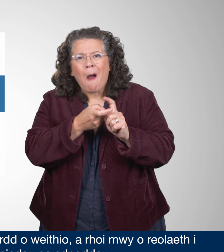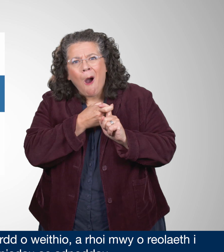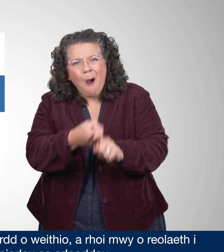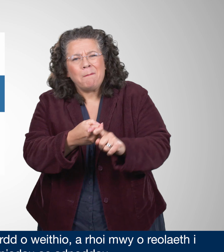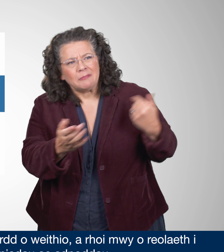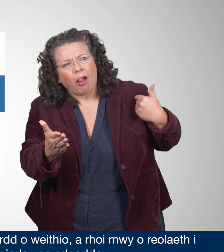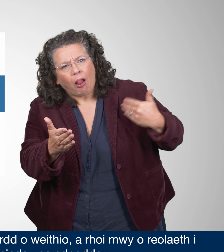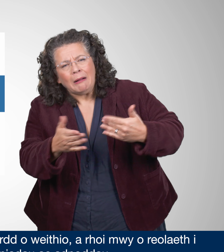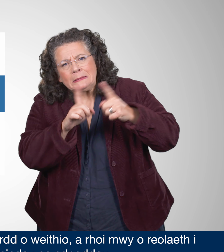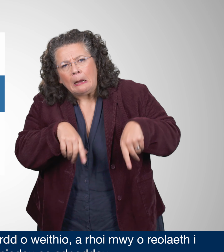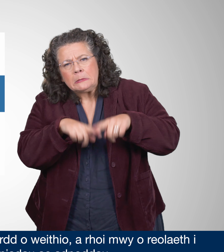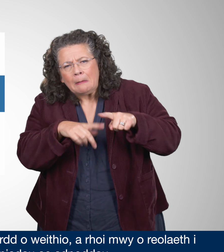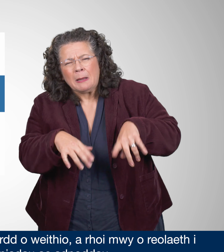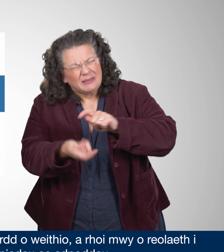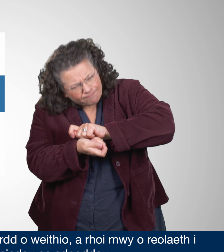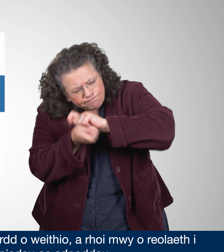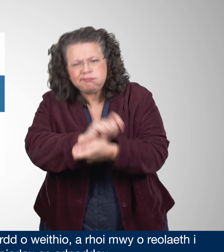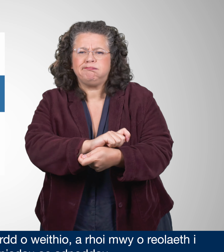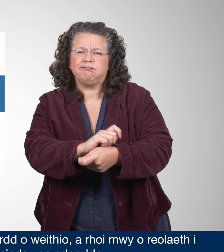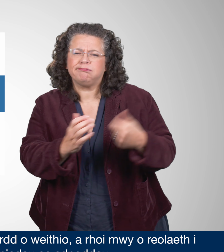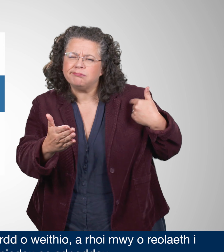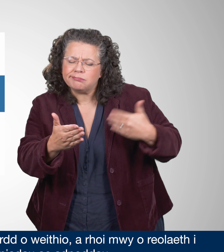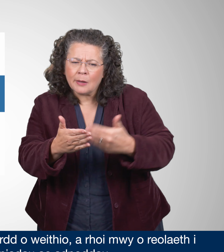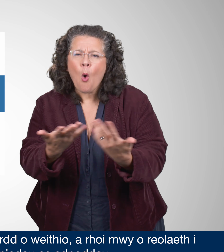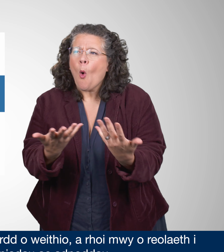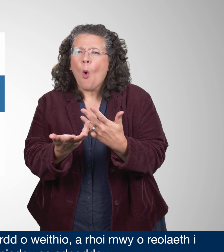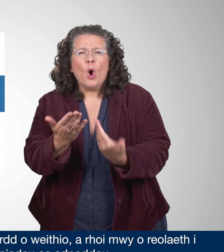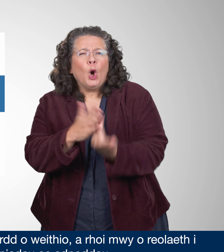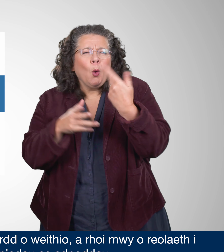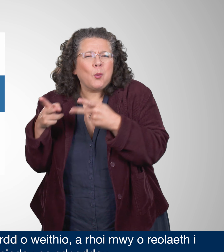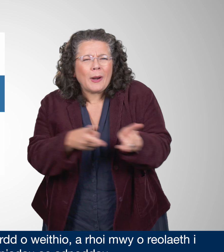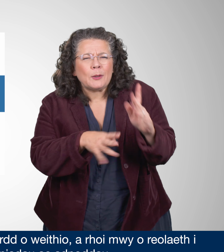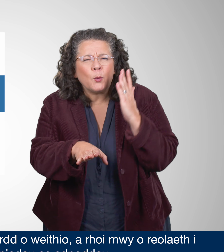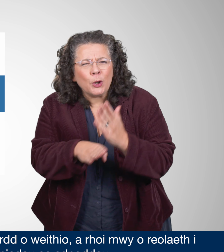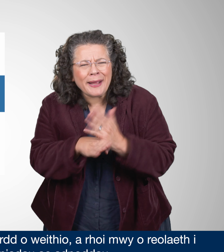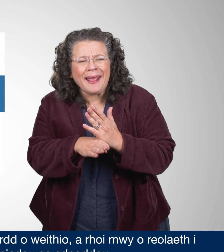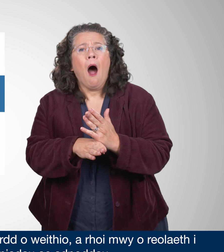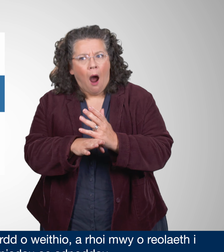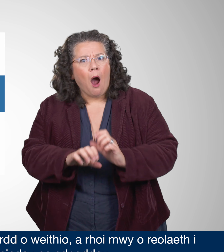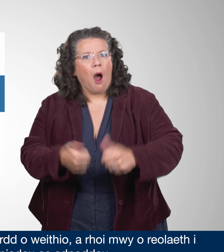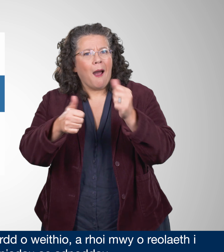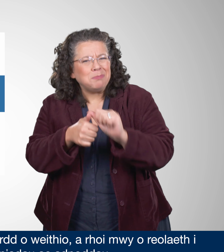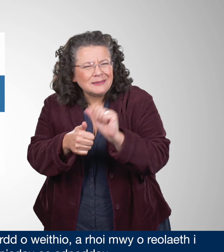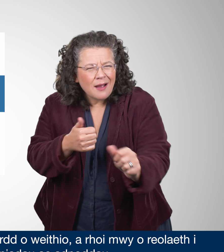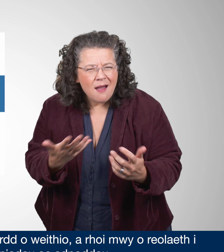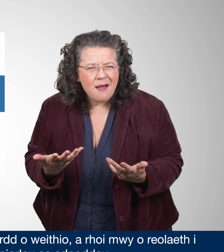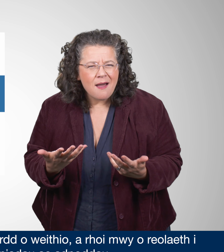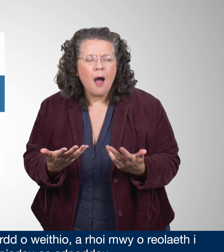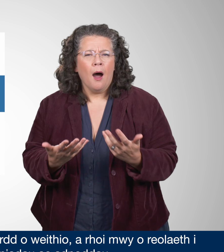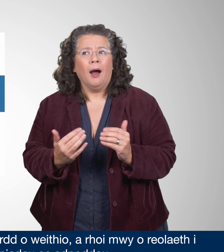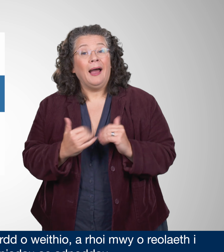i gymunedau dros benderfyniadau ac adnoddau.